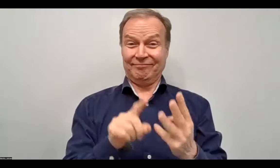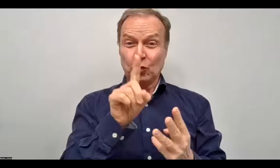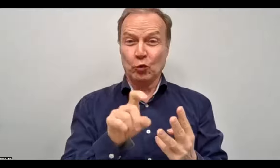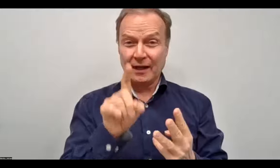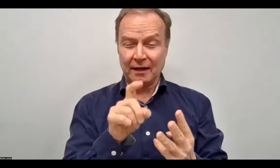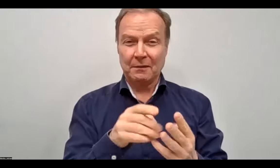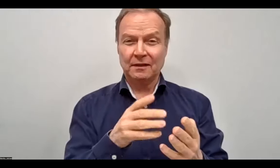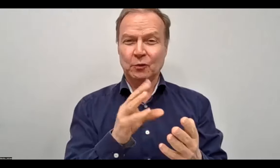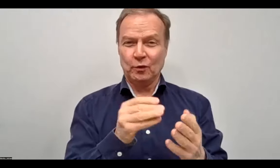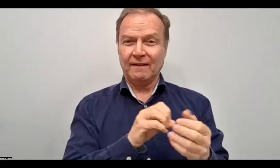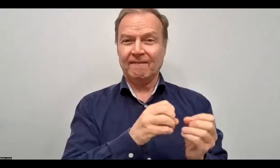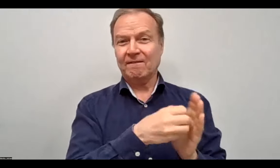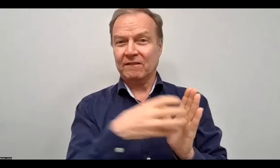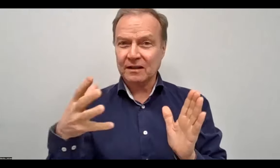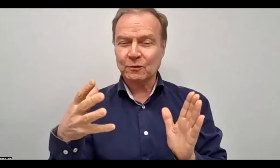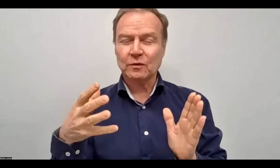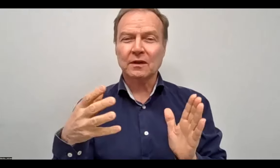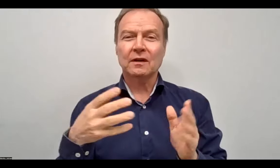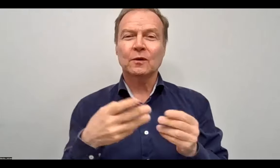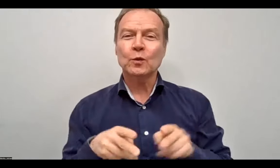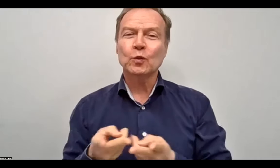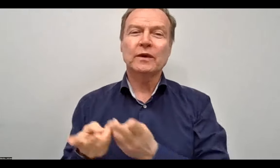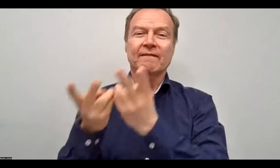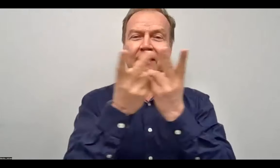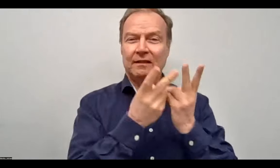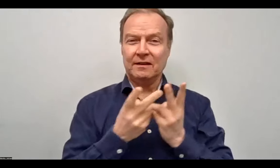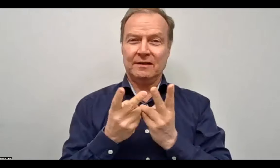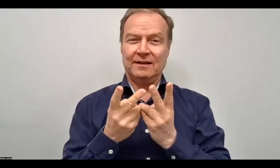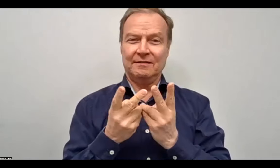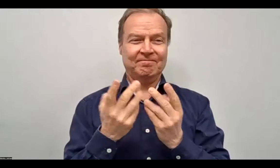muutama askel taaksepäin. Eli